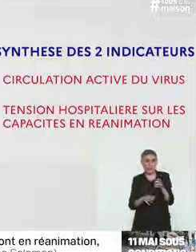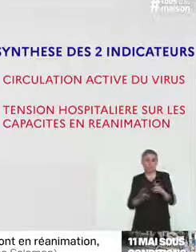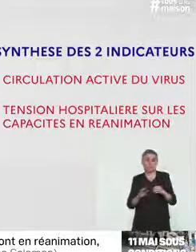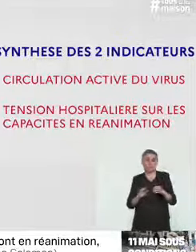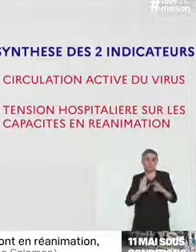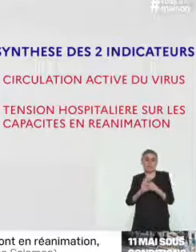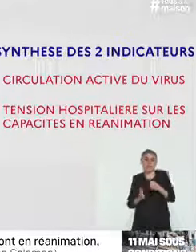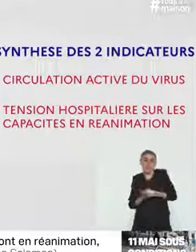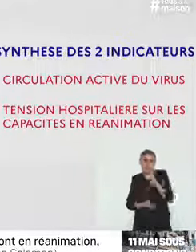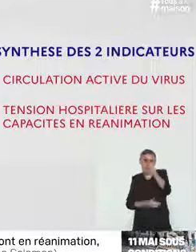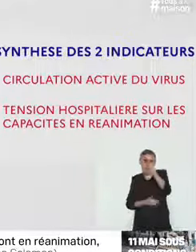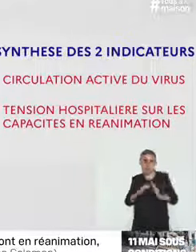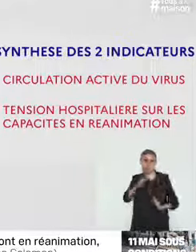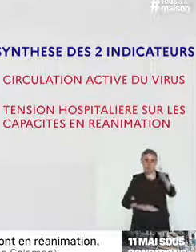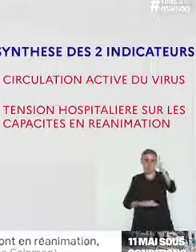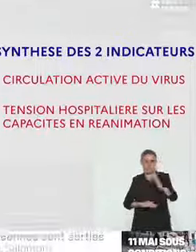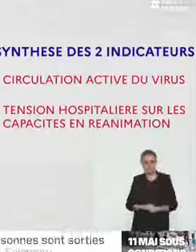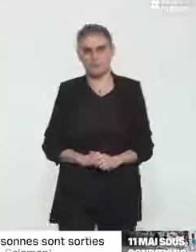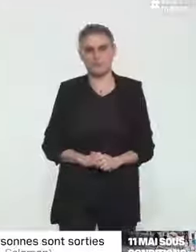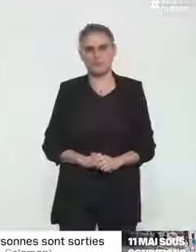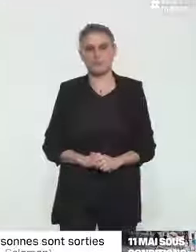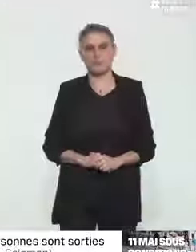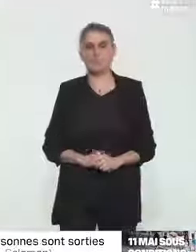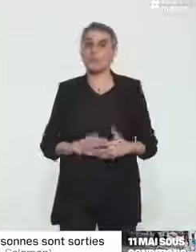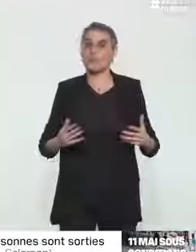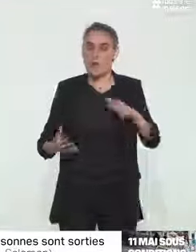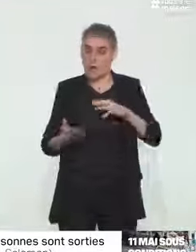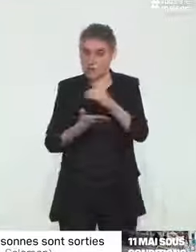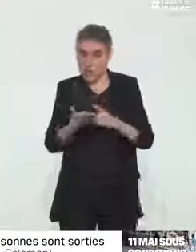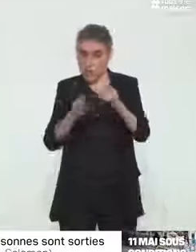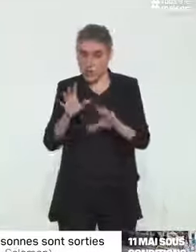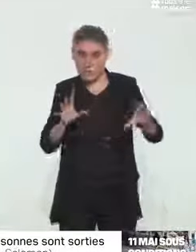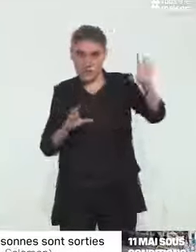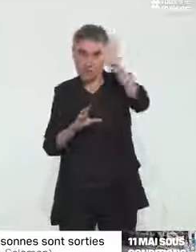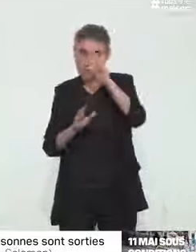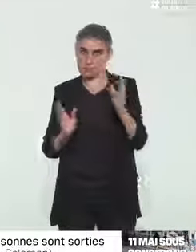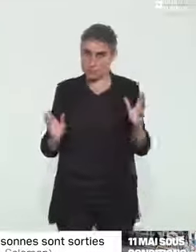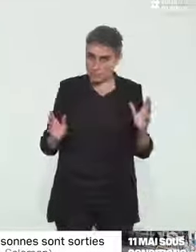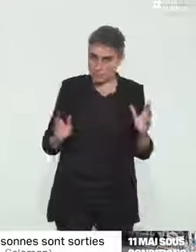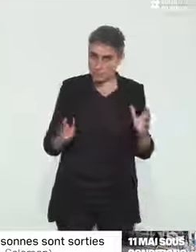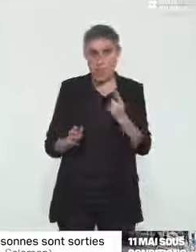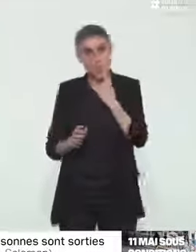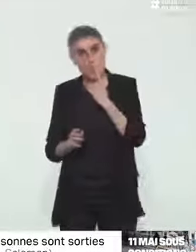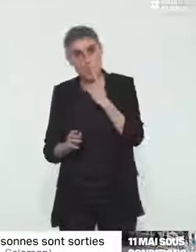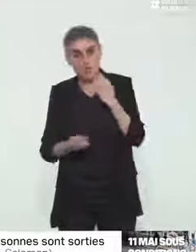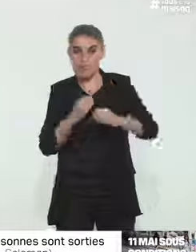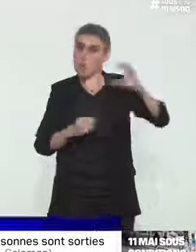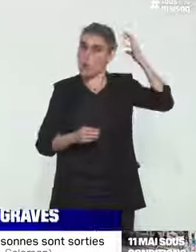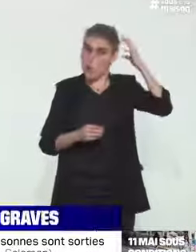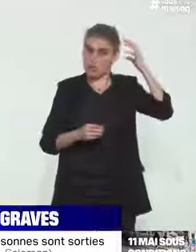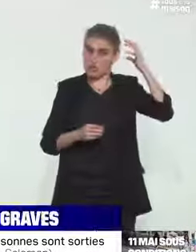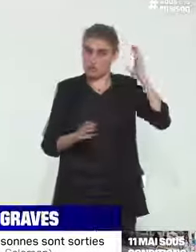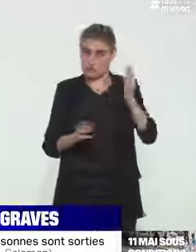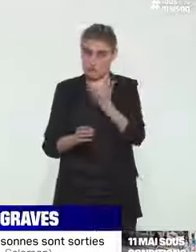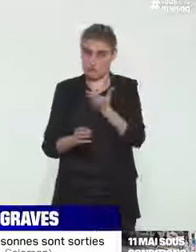est au-dessus des seuils définis. Certains départements continuent à être classés en rouge ou en orange sur